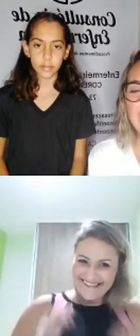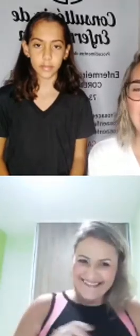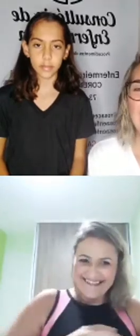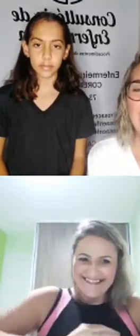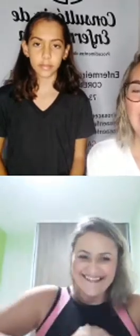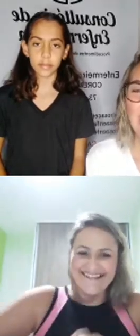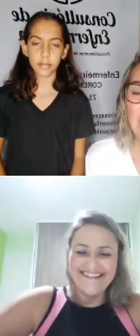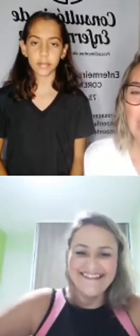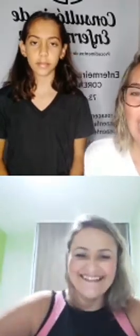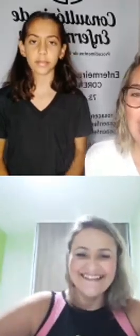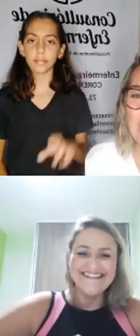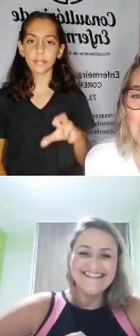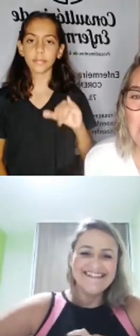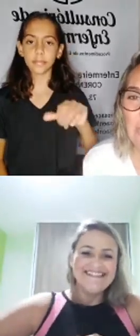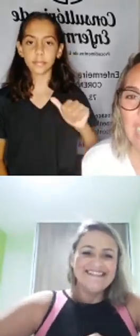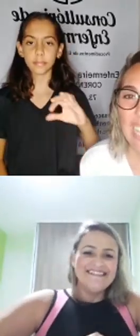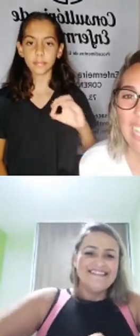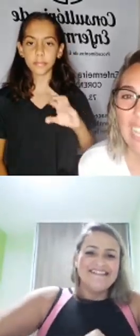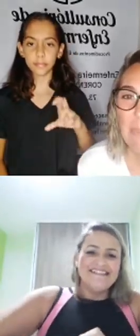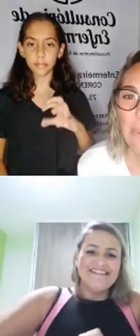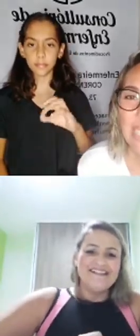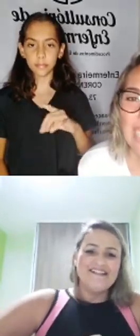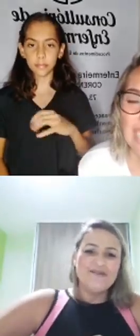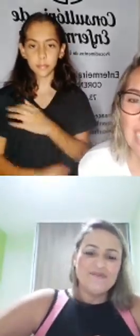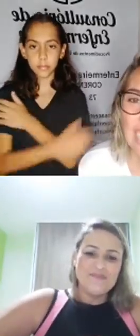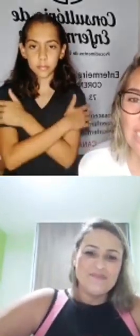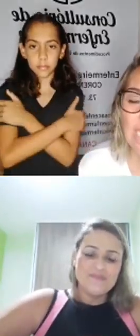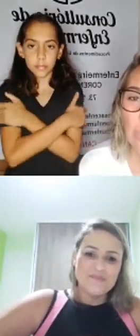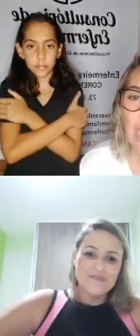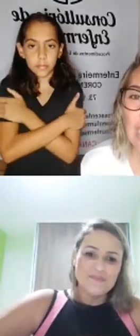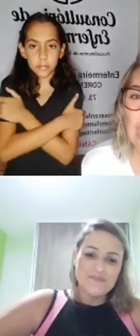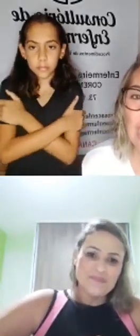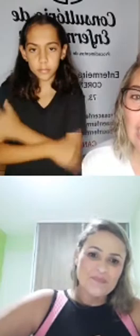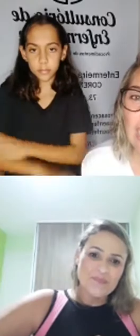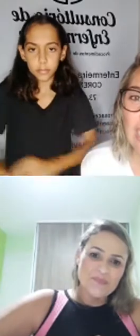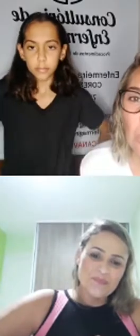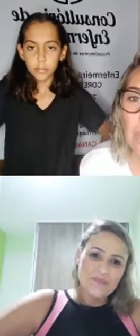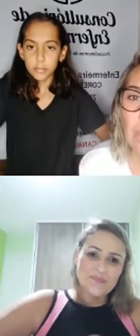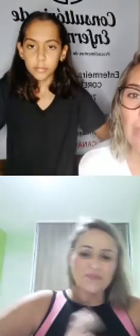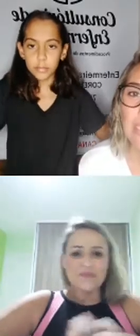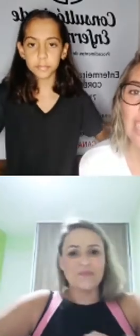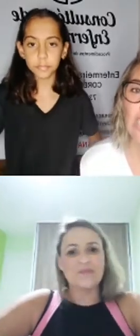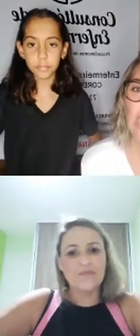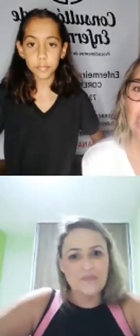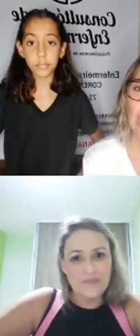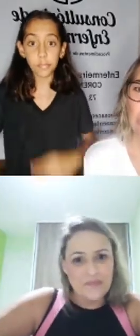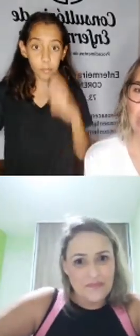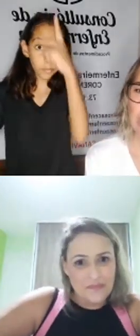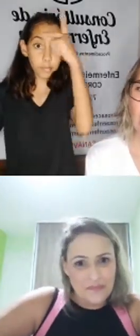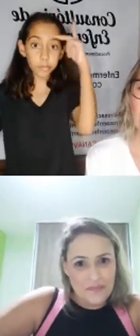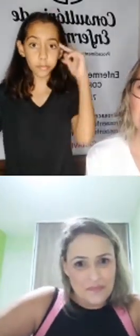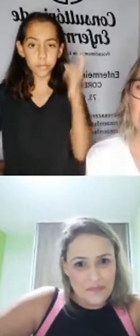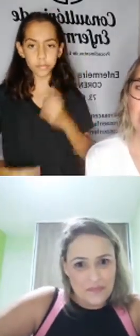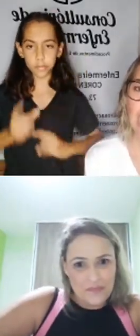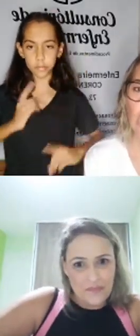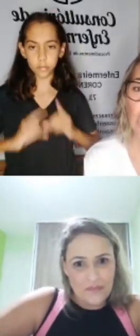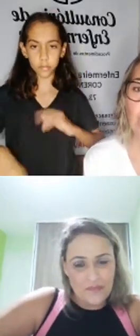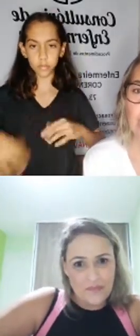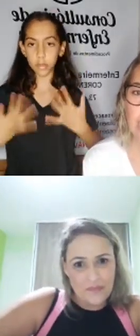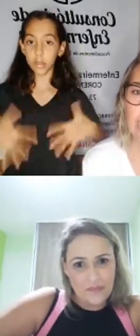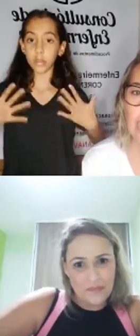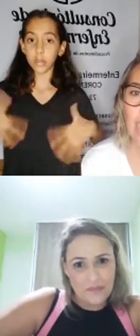Ai, seu Ricardo, um abraço. Mônica tem dito aqui que quando a paciente tem depressão e